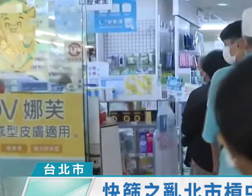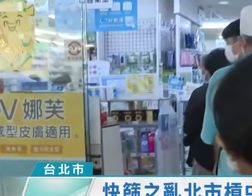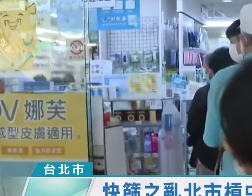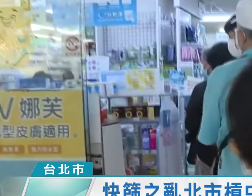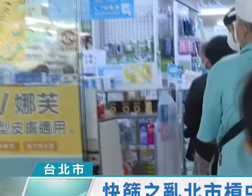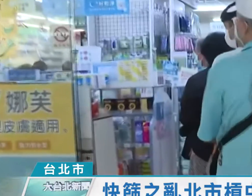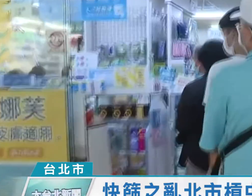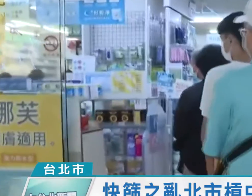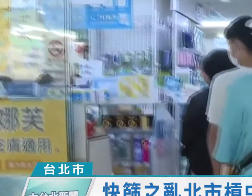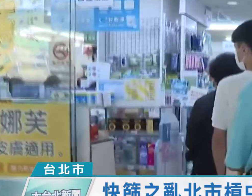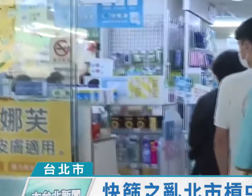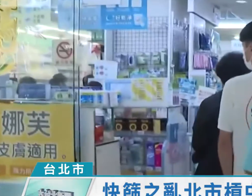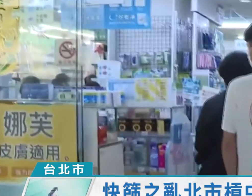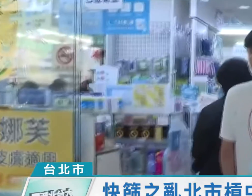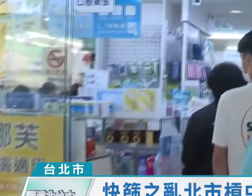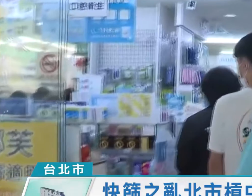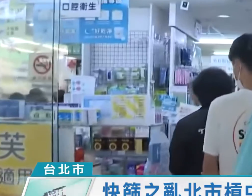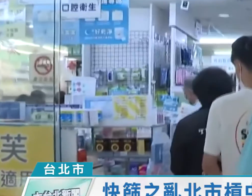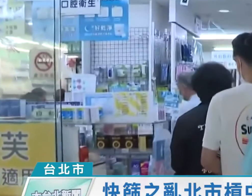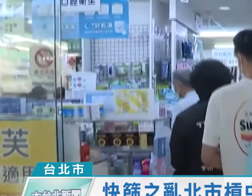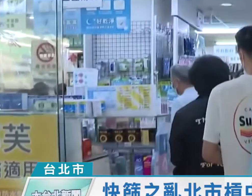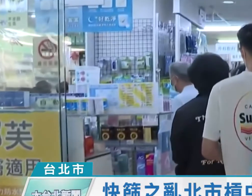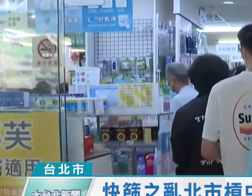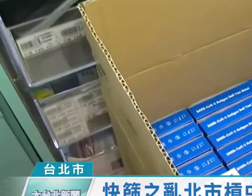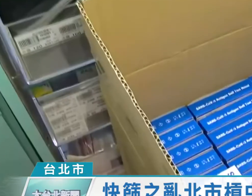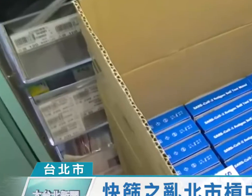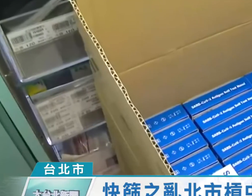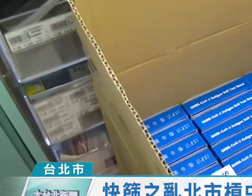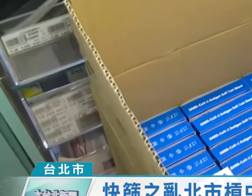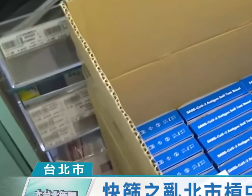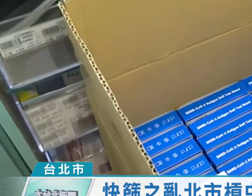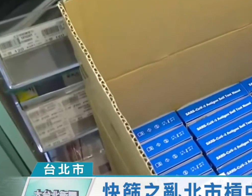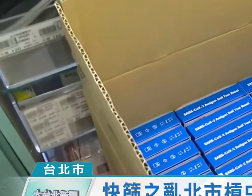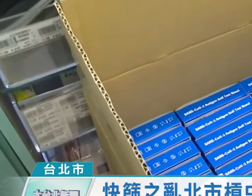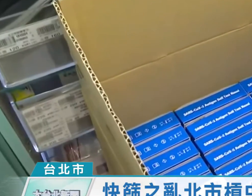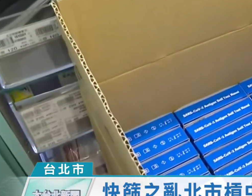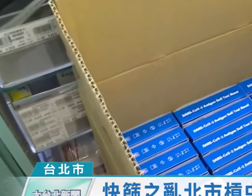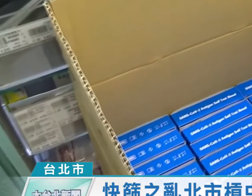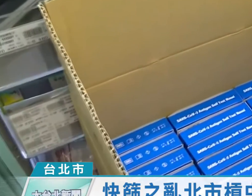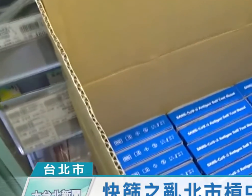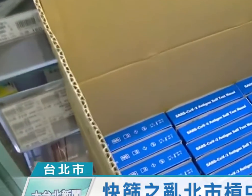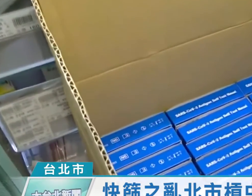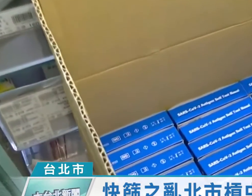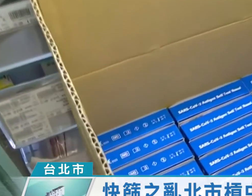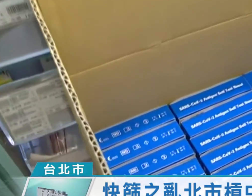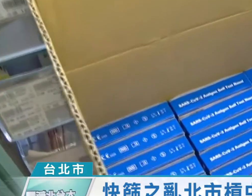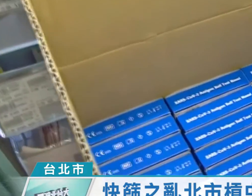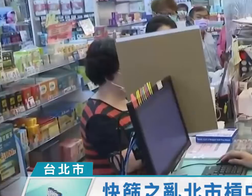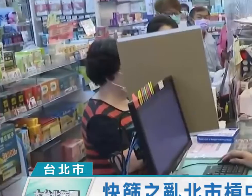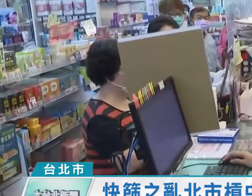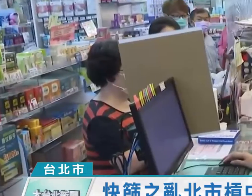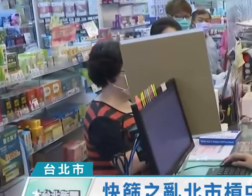黄珊珊强调，民众排队买实名制快筛是事实，希望中央尽快让大家都能方便买